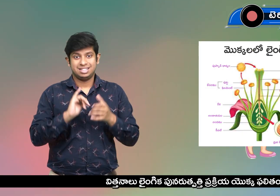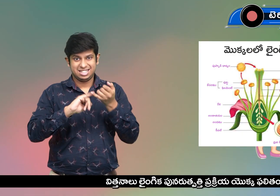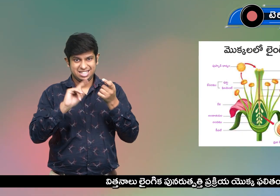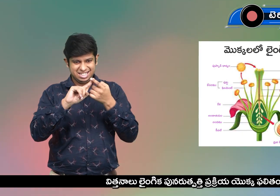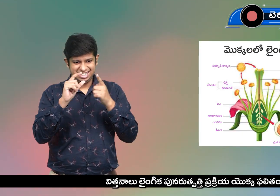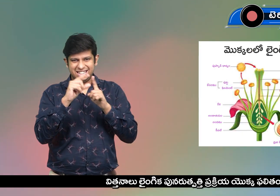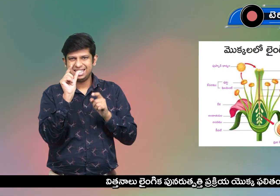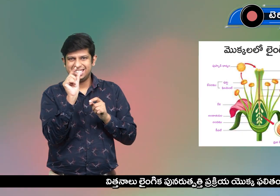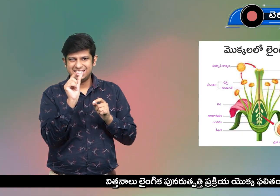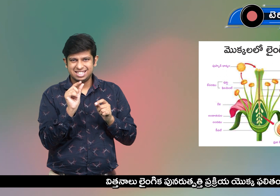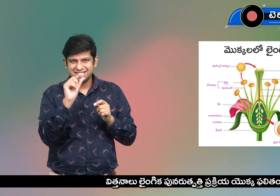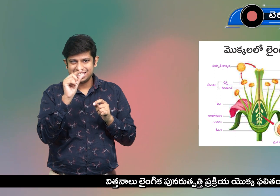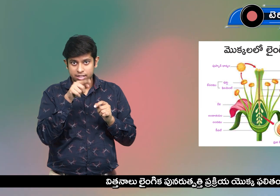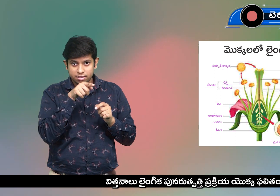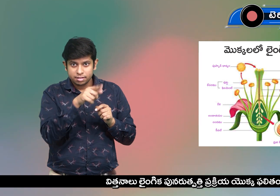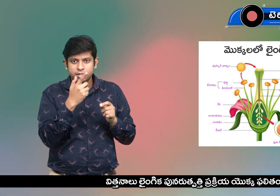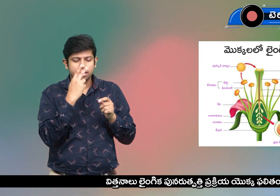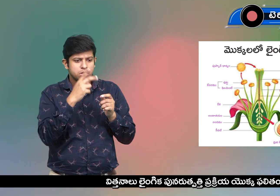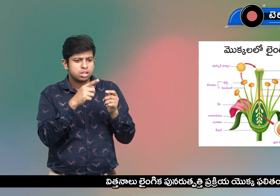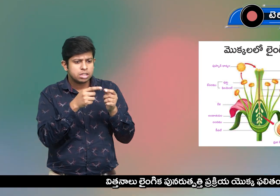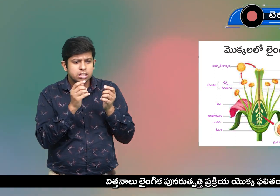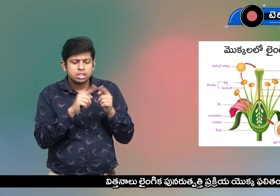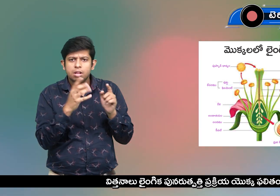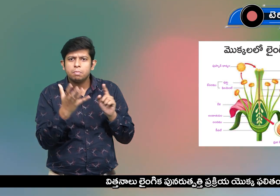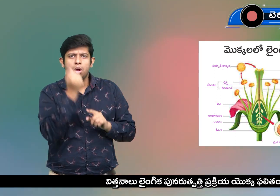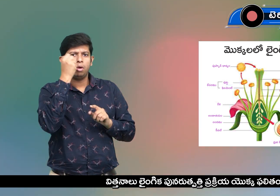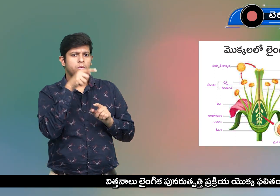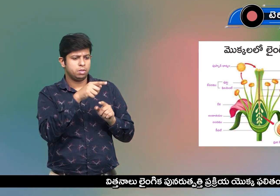విత్తనాలు లైంగిక పునరుత్పత్తి ప్రక్రియ యొక్క ఫలితం.